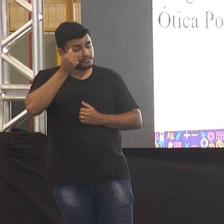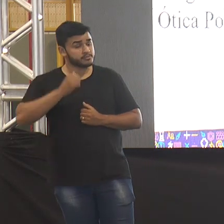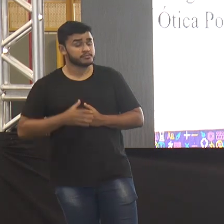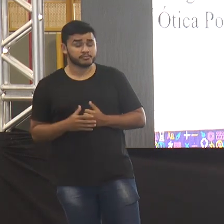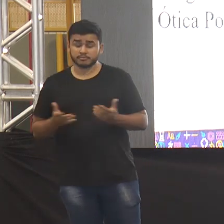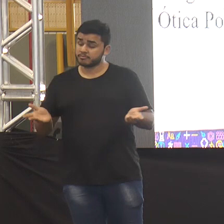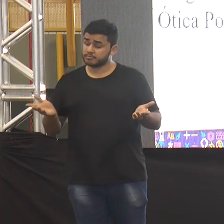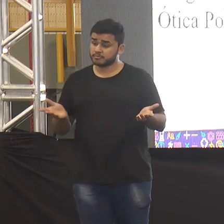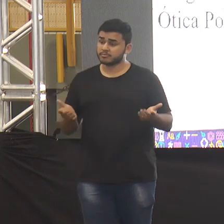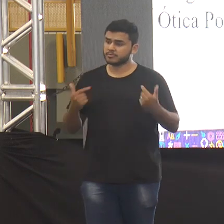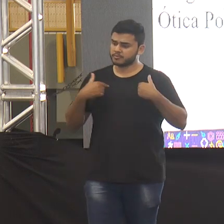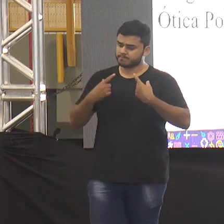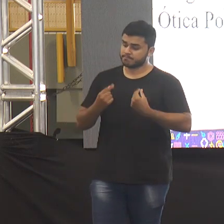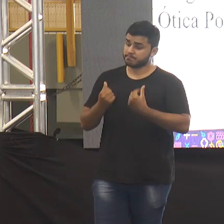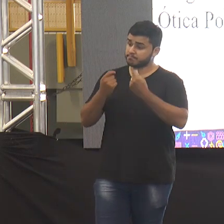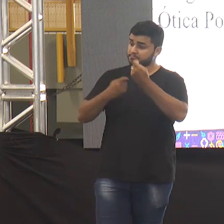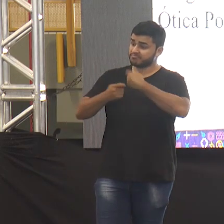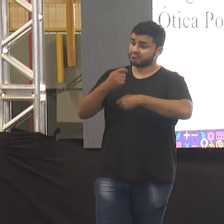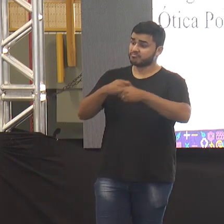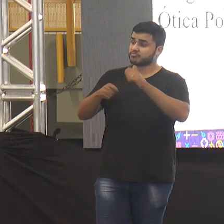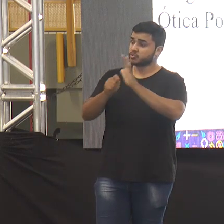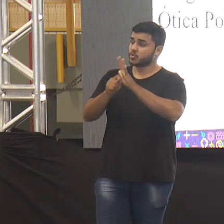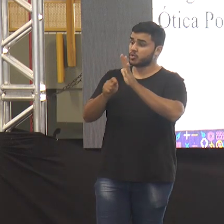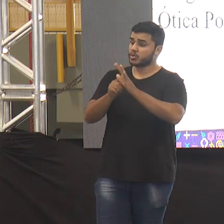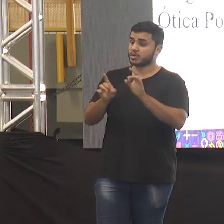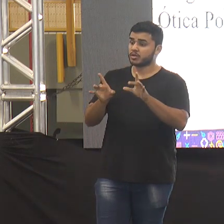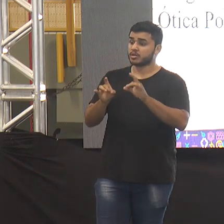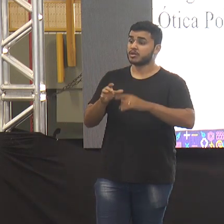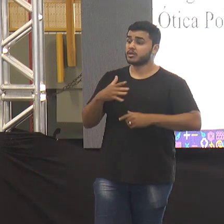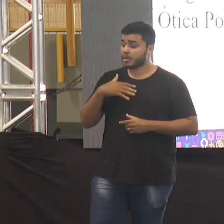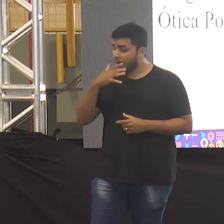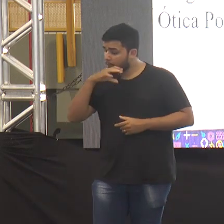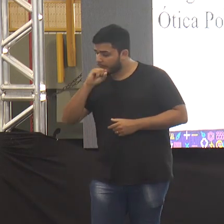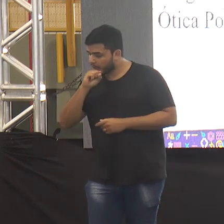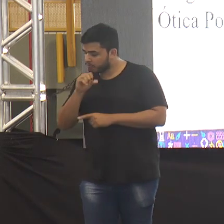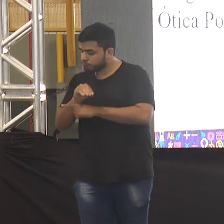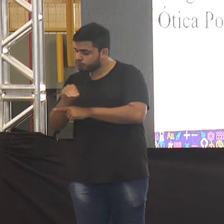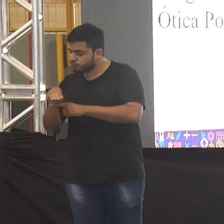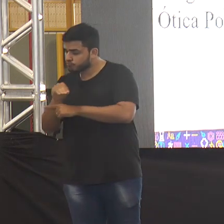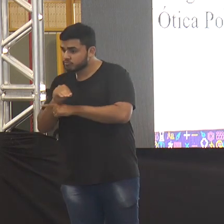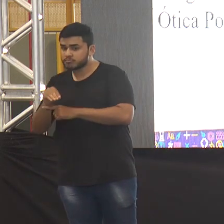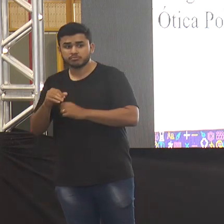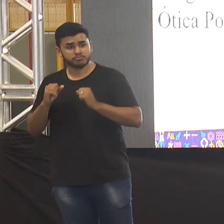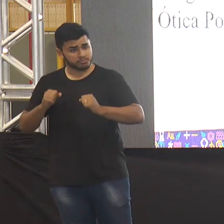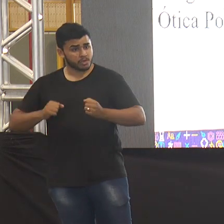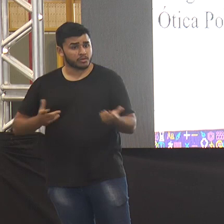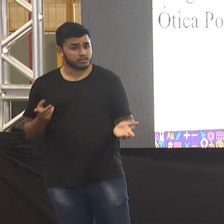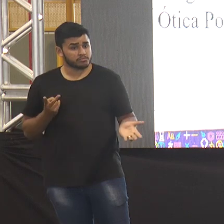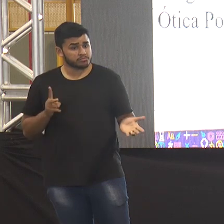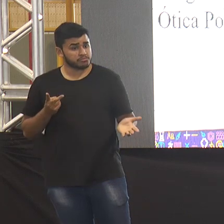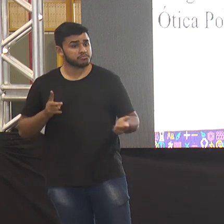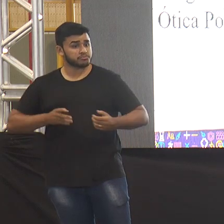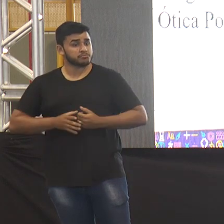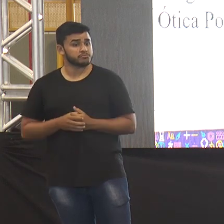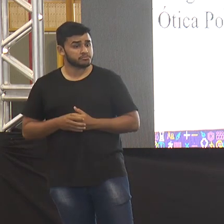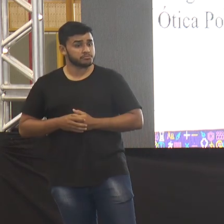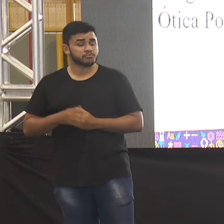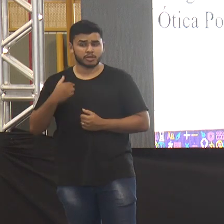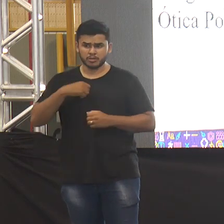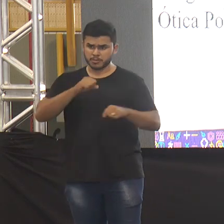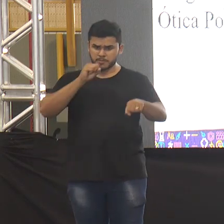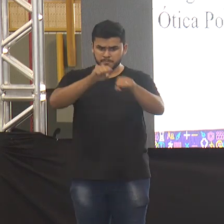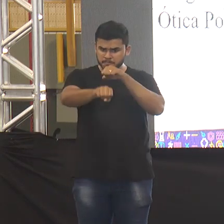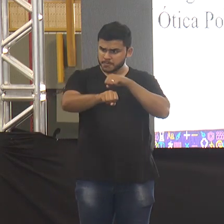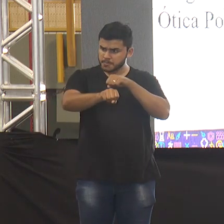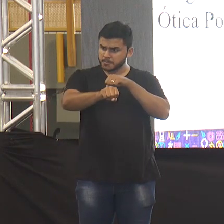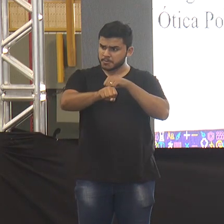O cara pode ser traficante e ser um bom pai. Não pode não? O cara pode ser um assassino